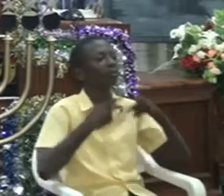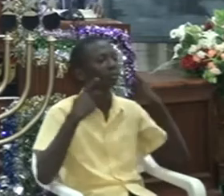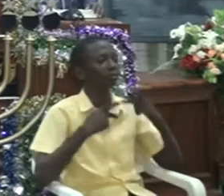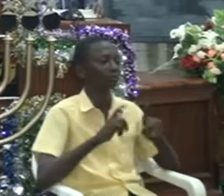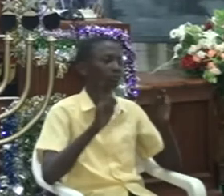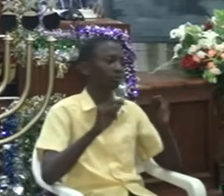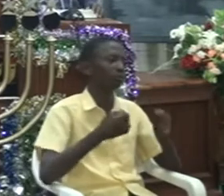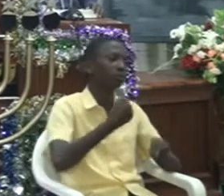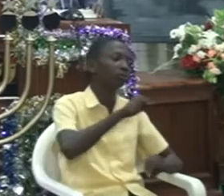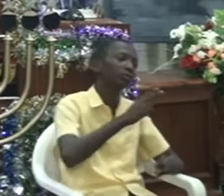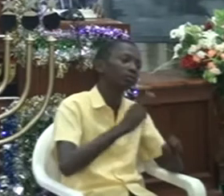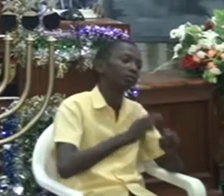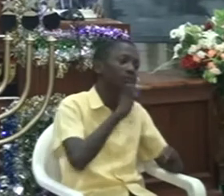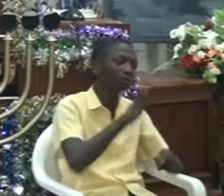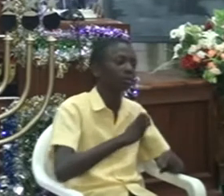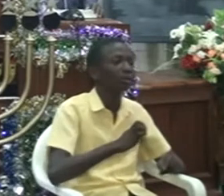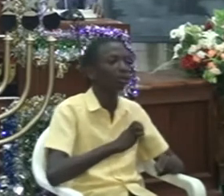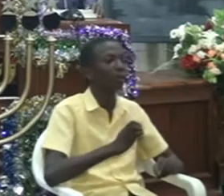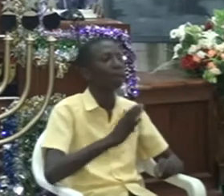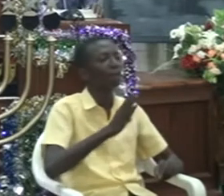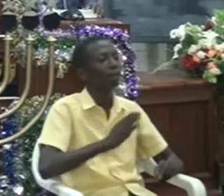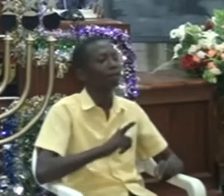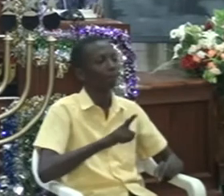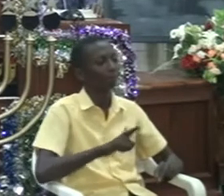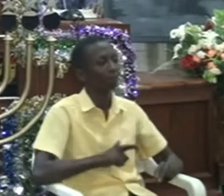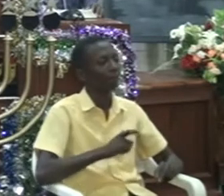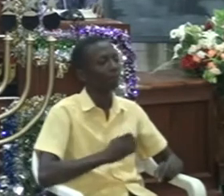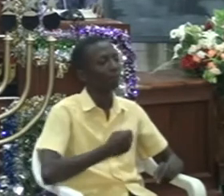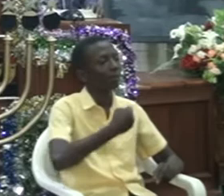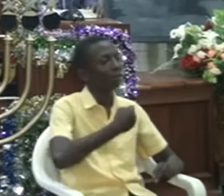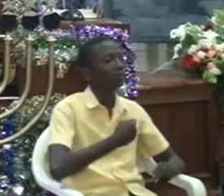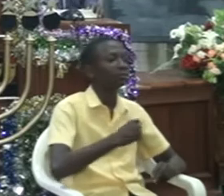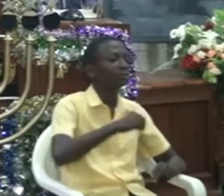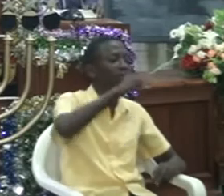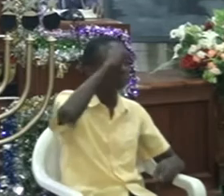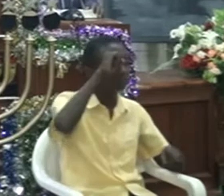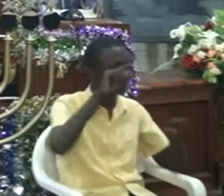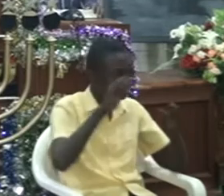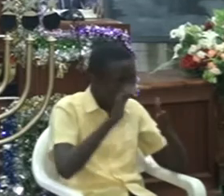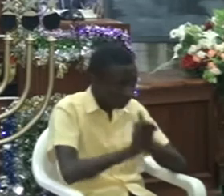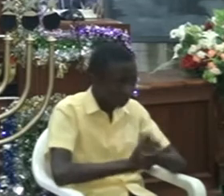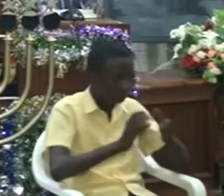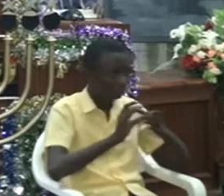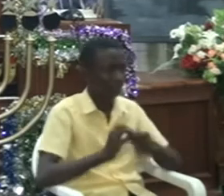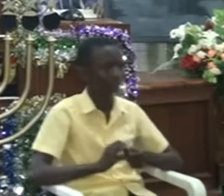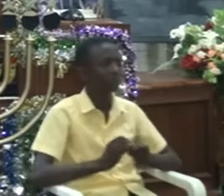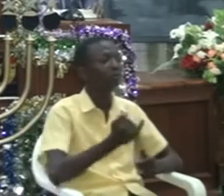yake Bulumba. Le mari de Josephine. Na ni bwana yake na dada Josephine.